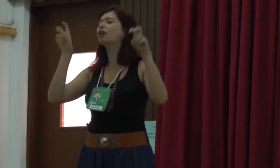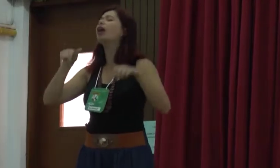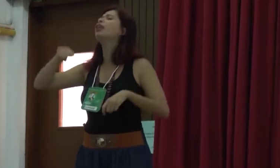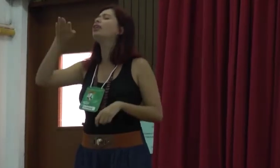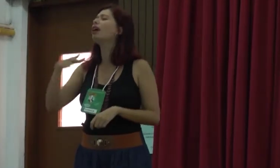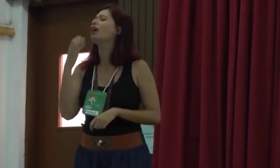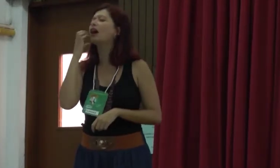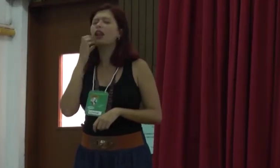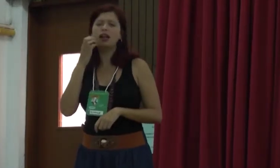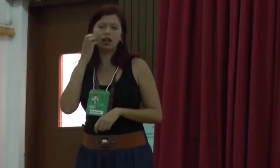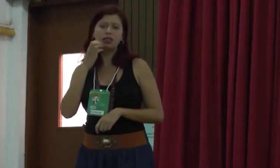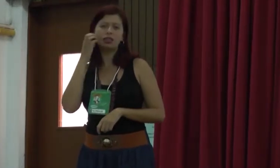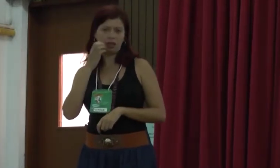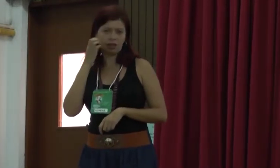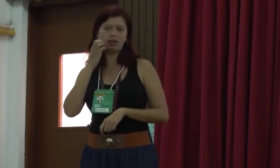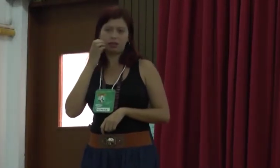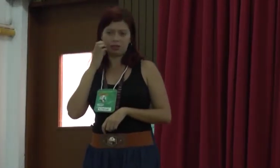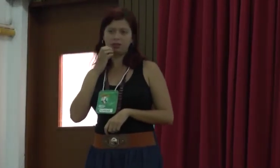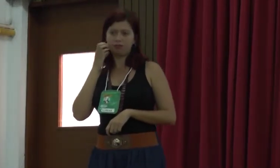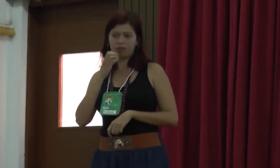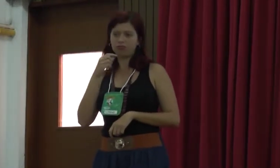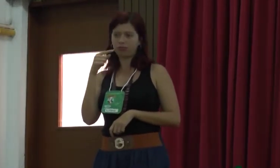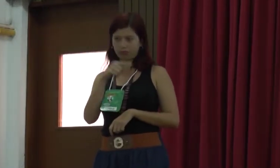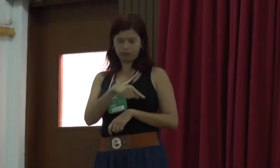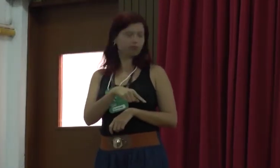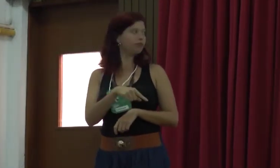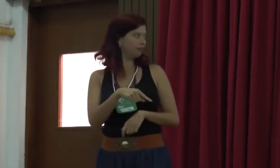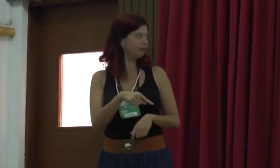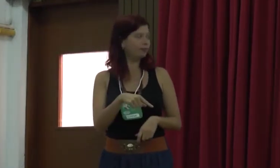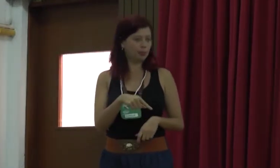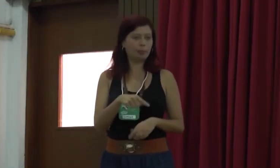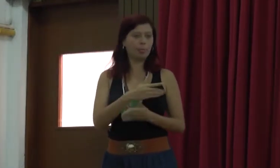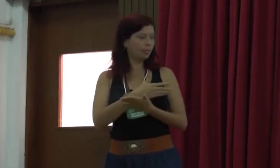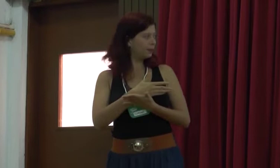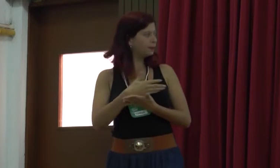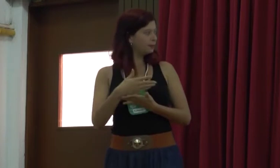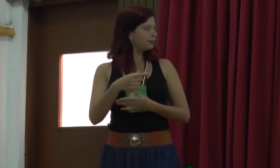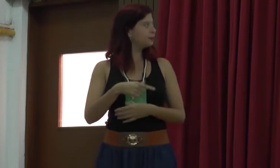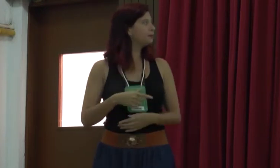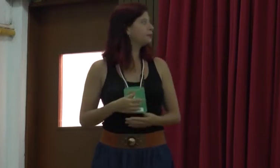Então, a minha palestra, o tema é: quem foi Kardec?